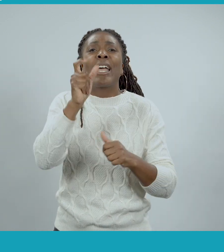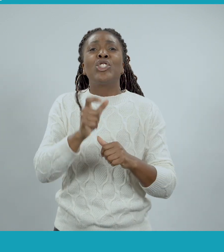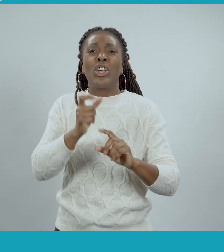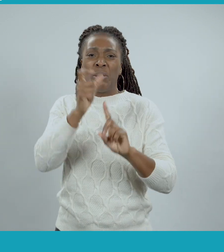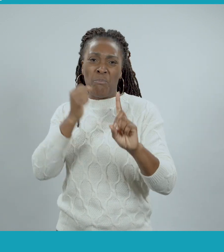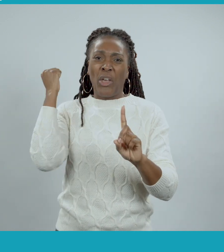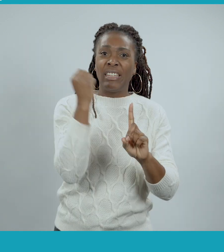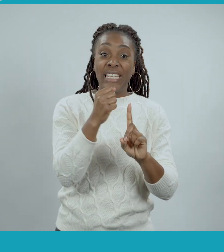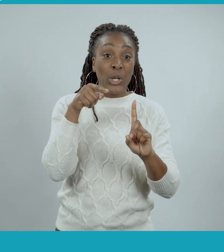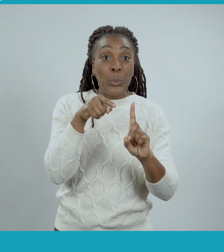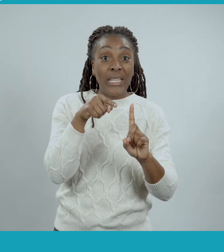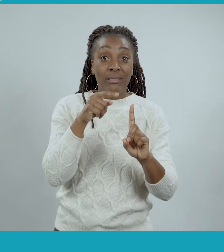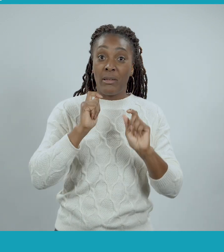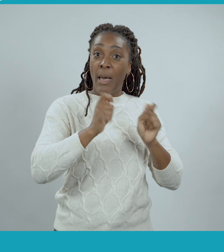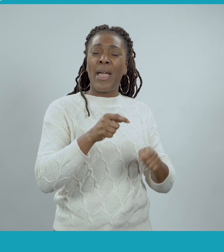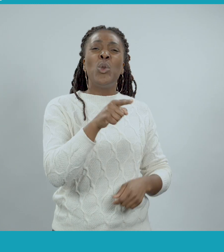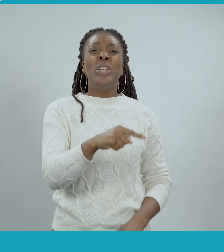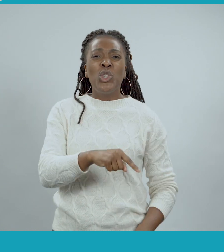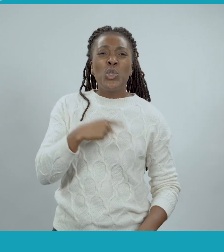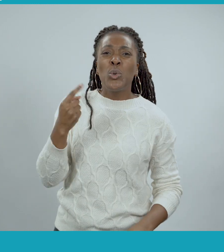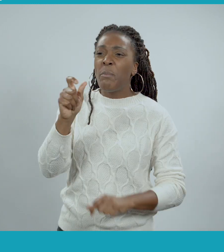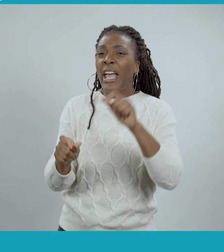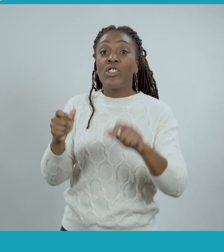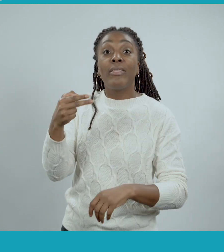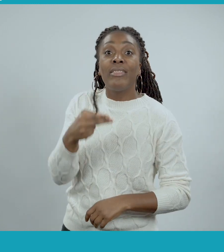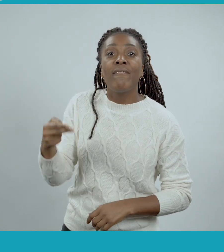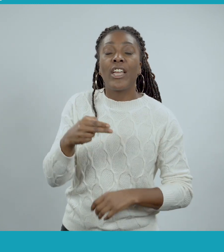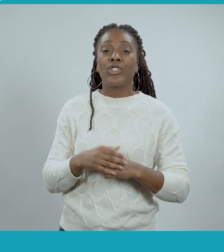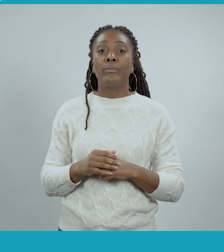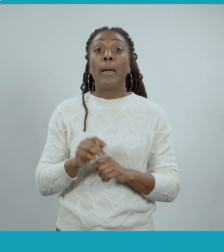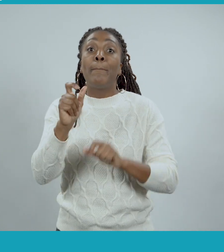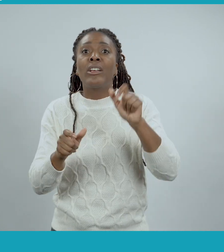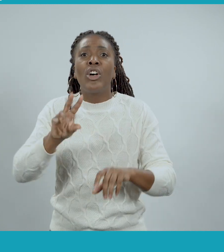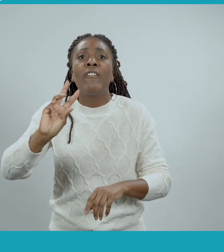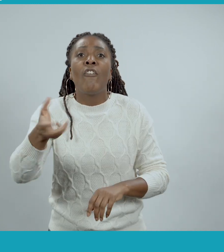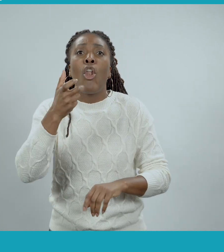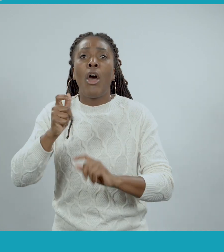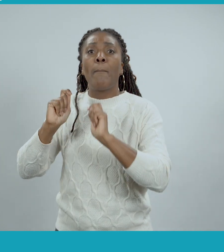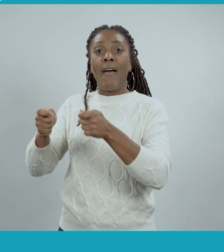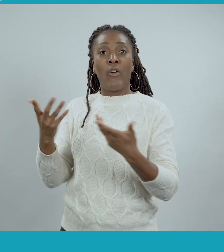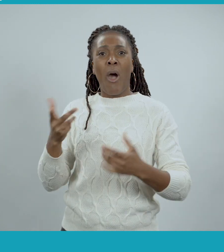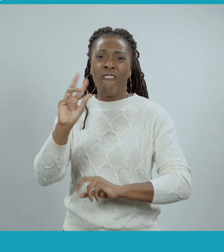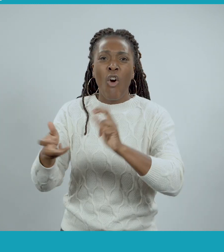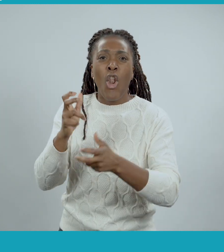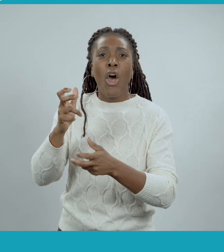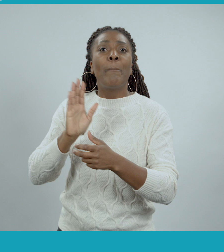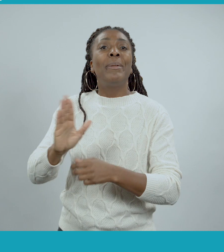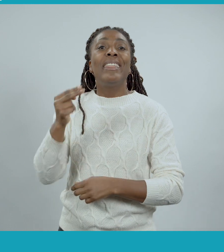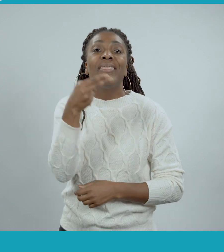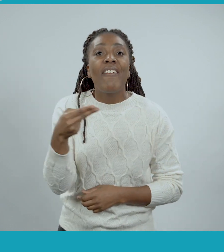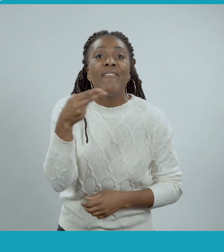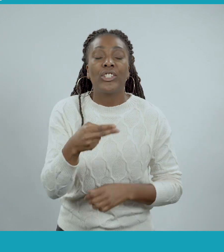un meurtrier est appelé tueur de nefesh et le ravisseur est appelé voleur de